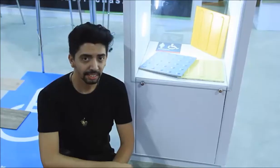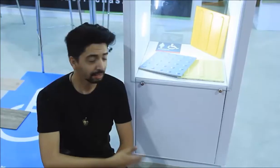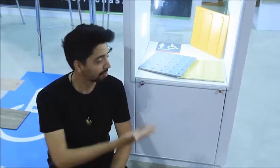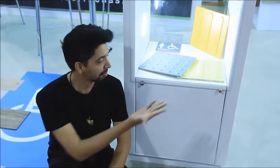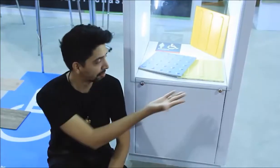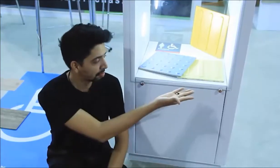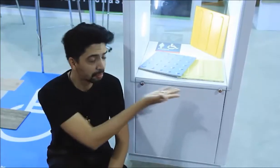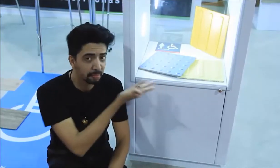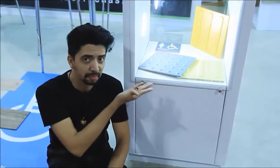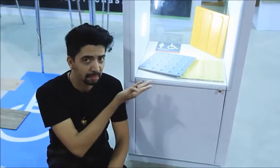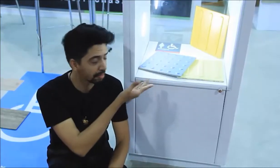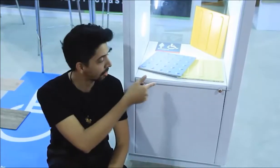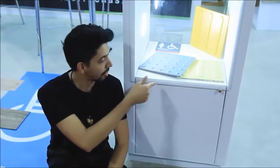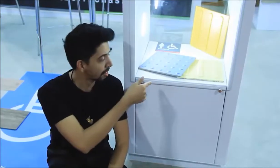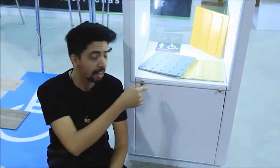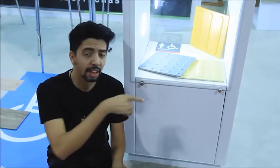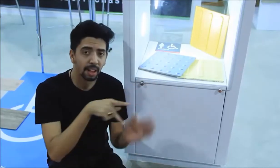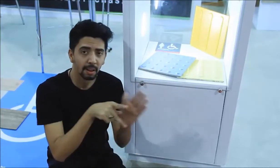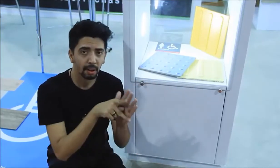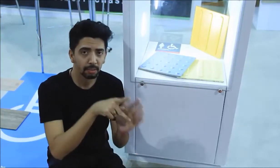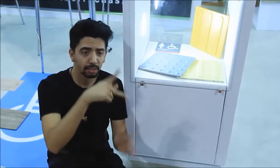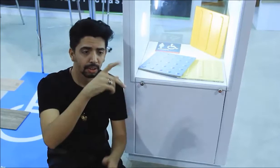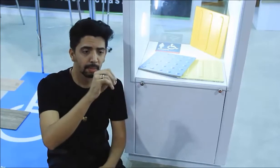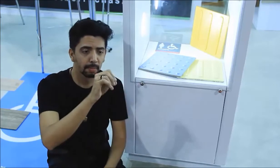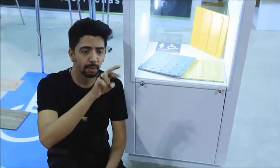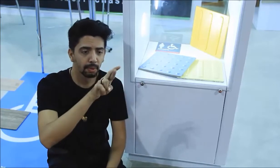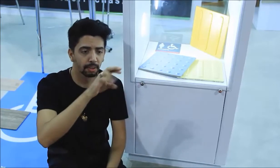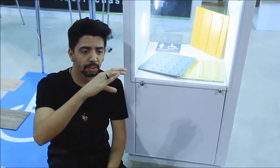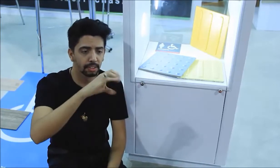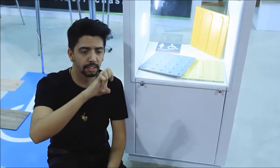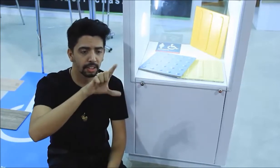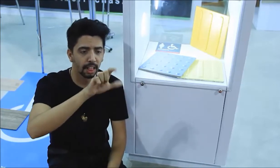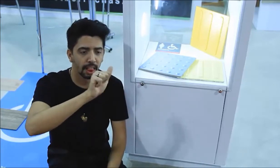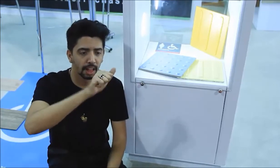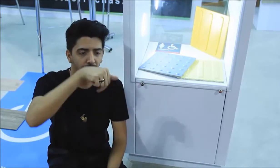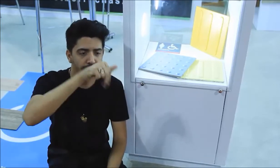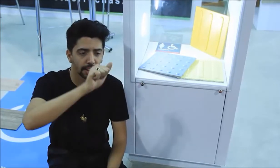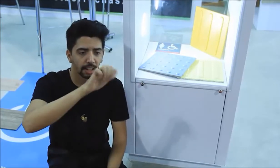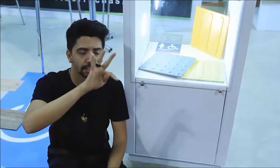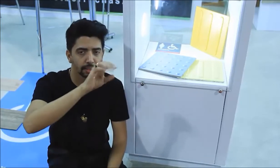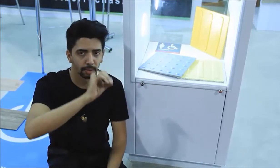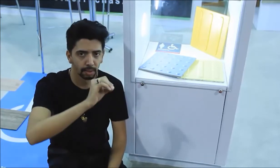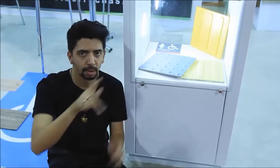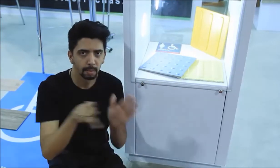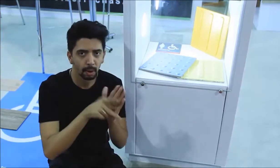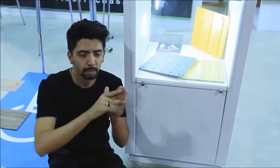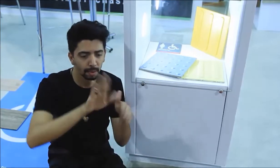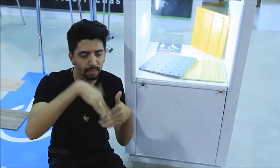Então nós temos o piso tátil porcelanato para a área externa.